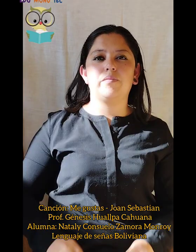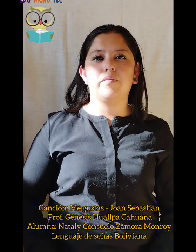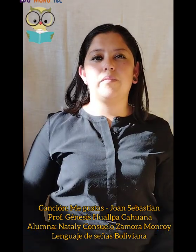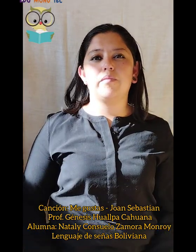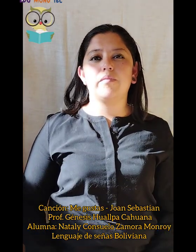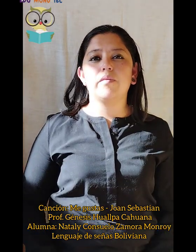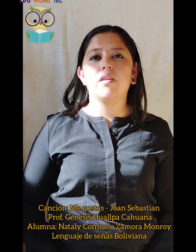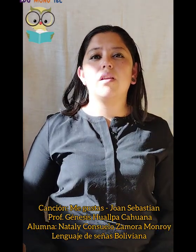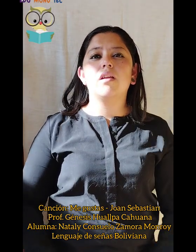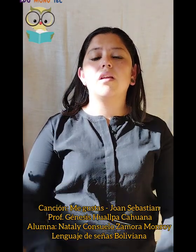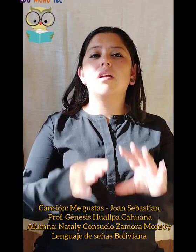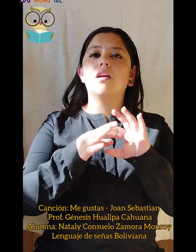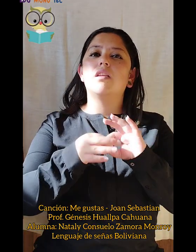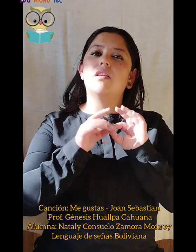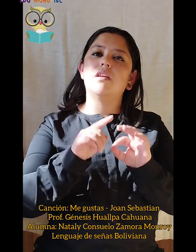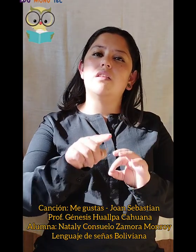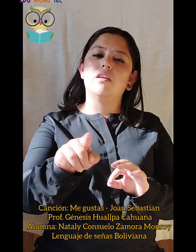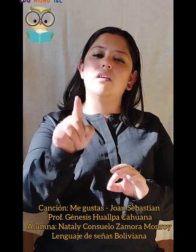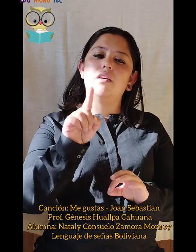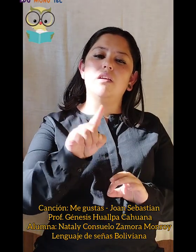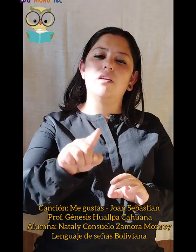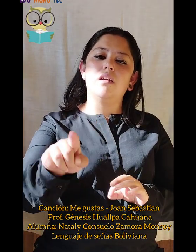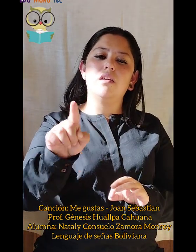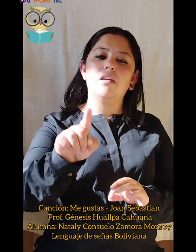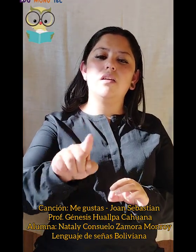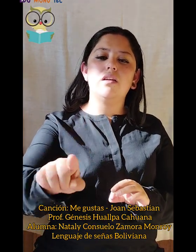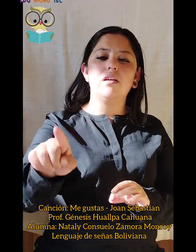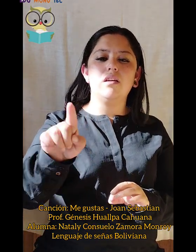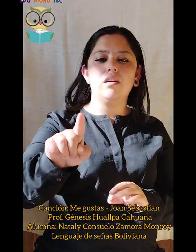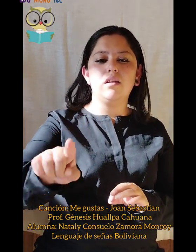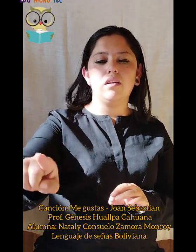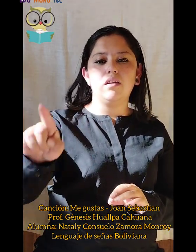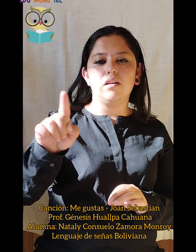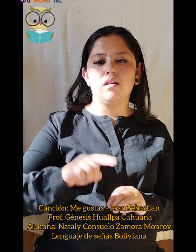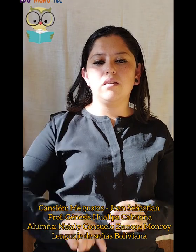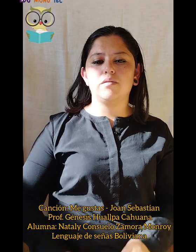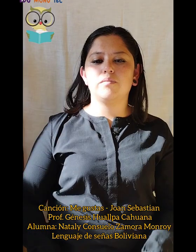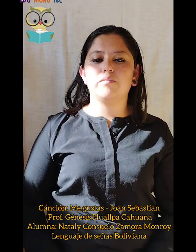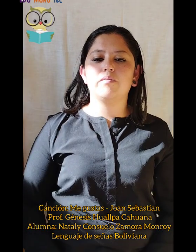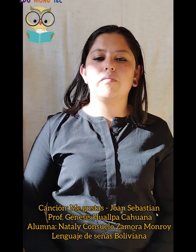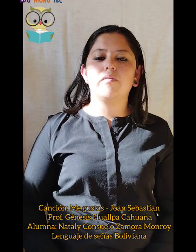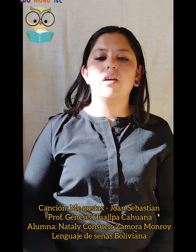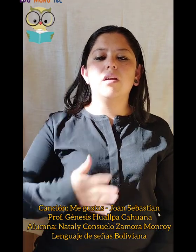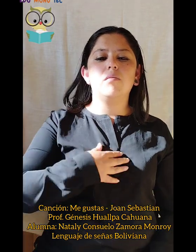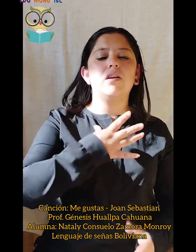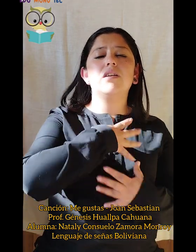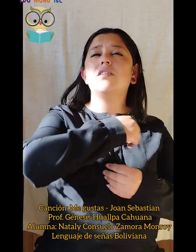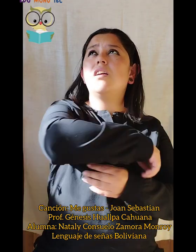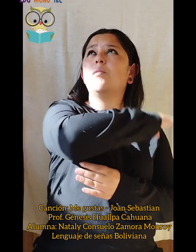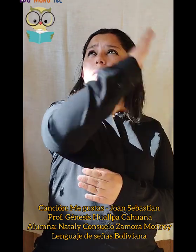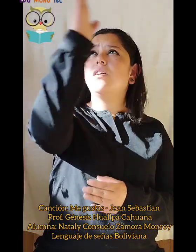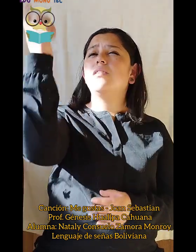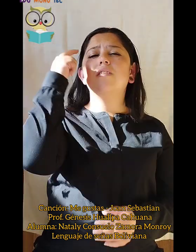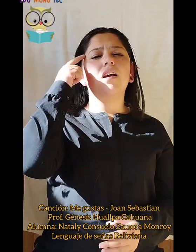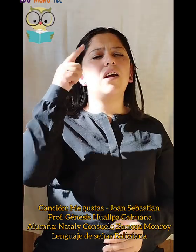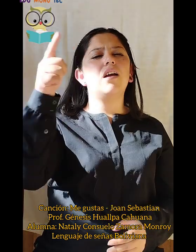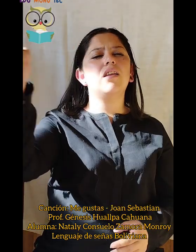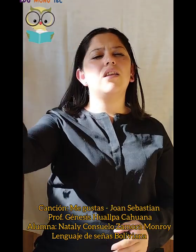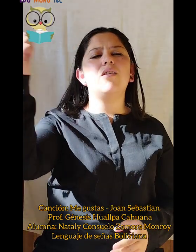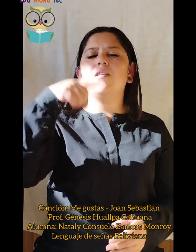amanecer pensando